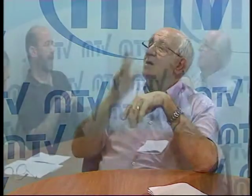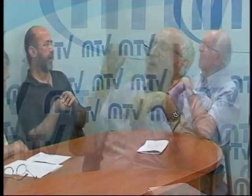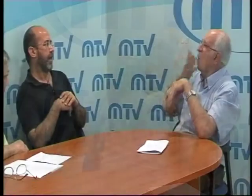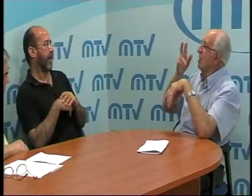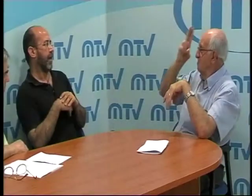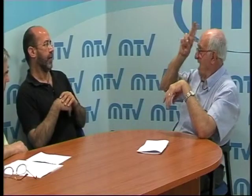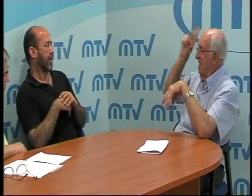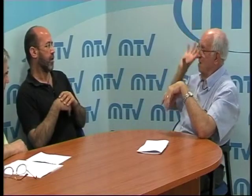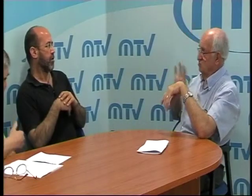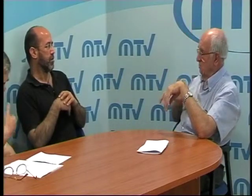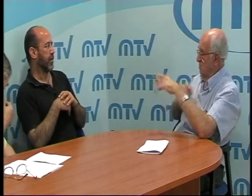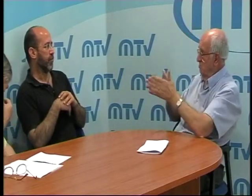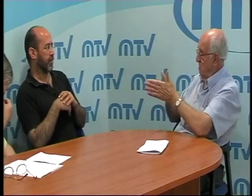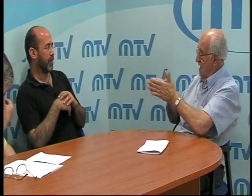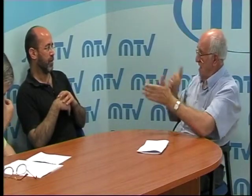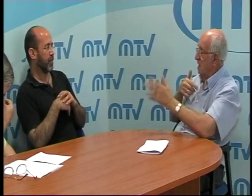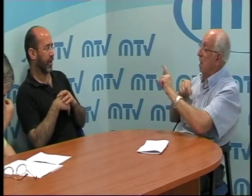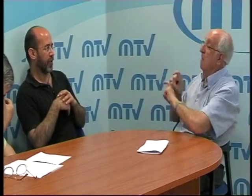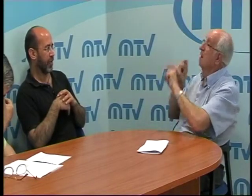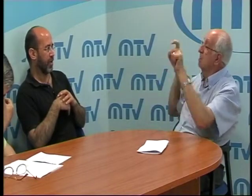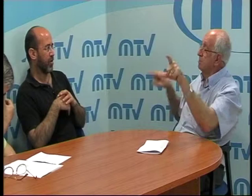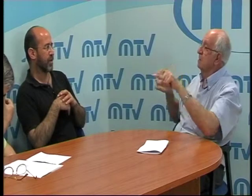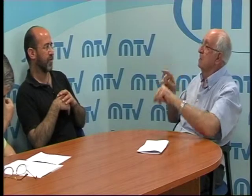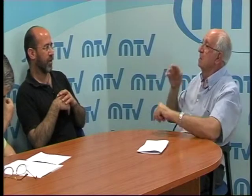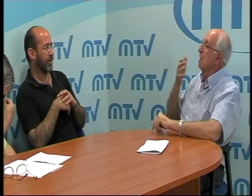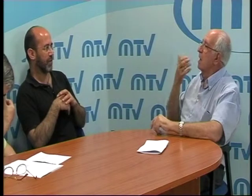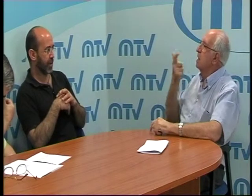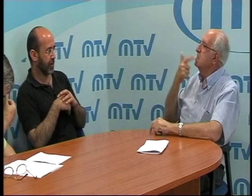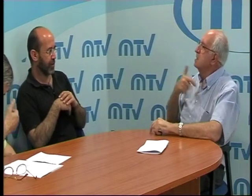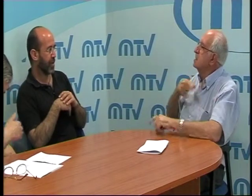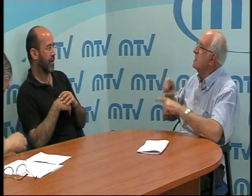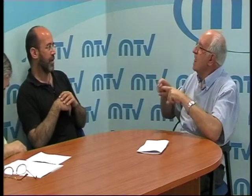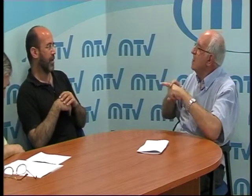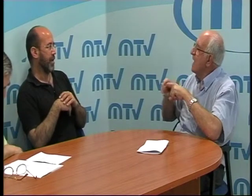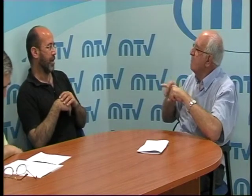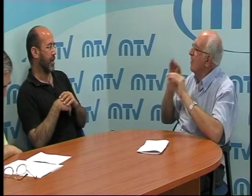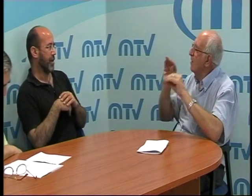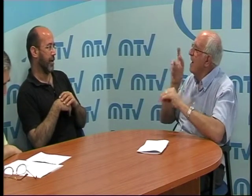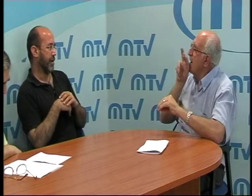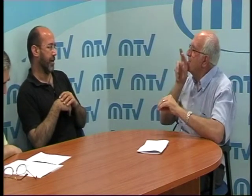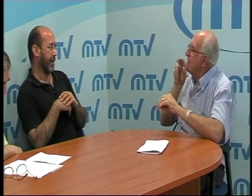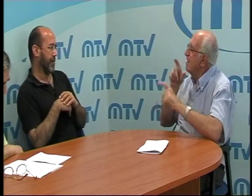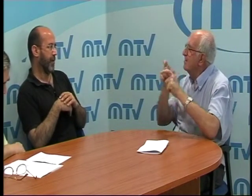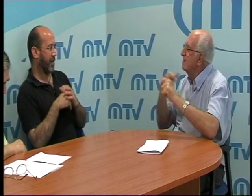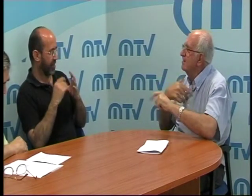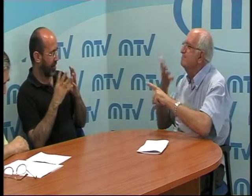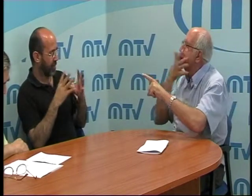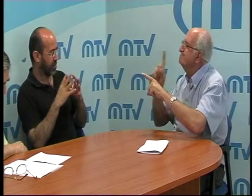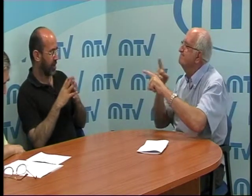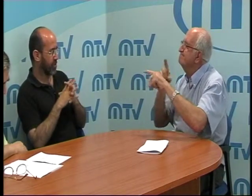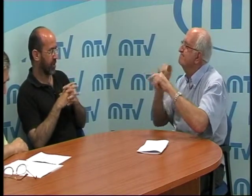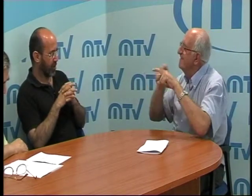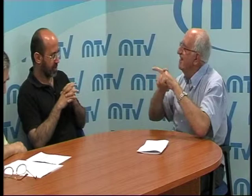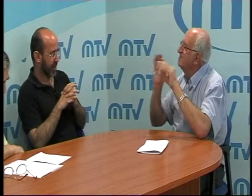¿no? En México hay un amigo mío que es compañero que se fue allí a México y le empecé